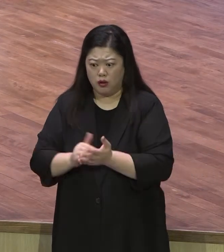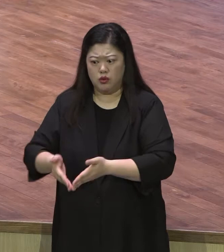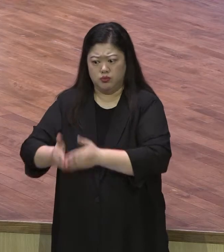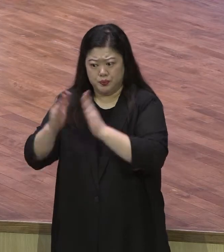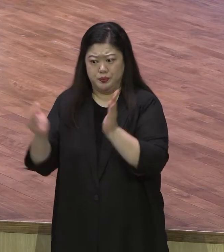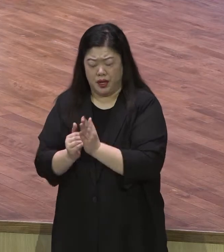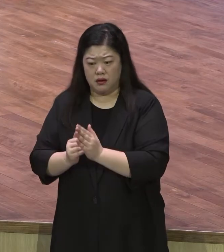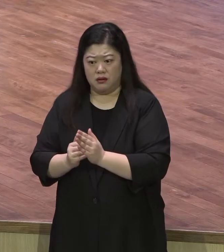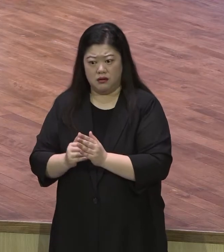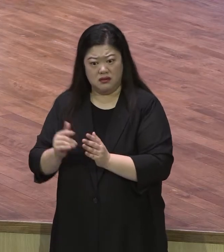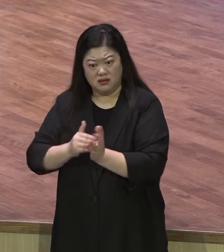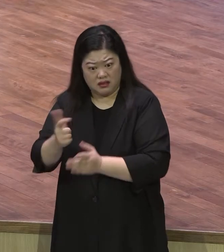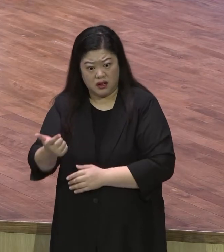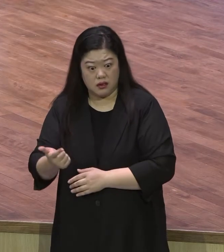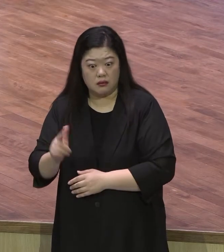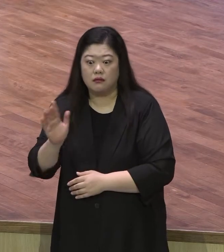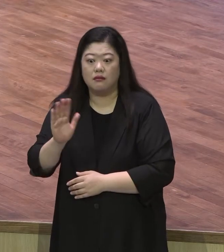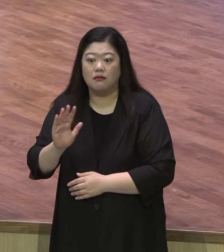그렇게 봅니다